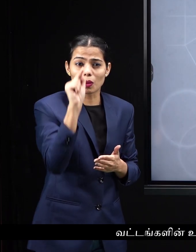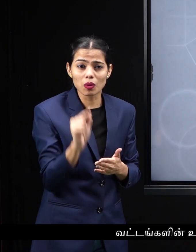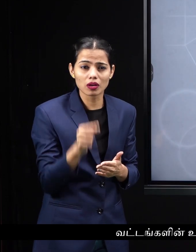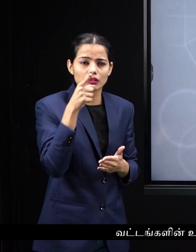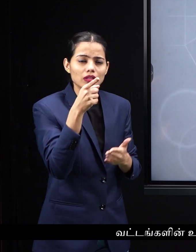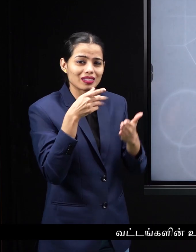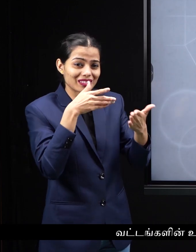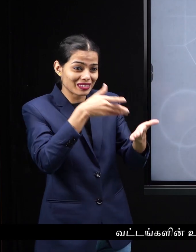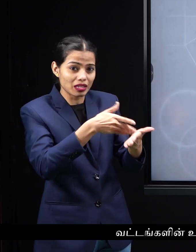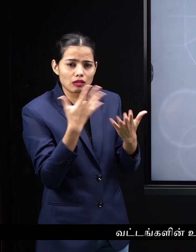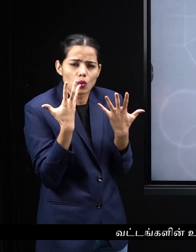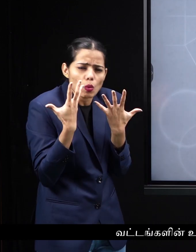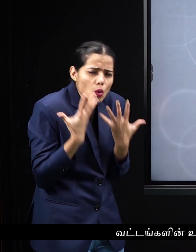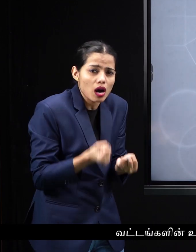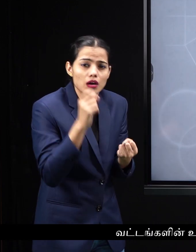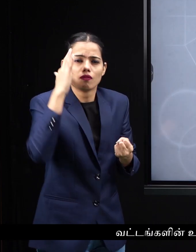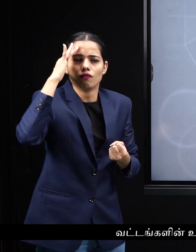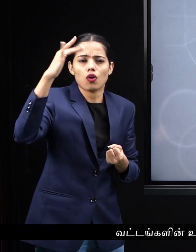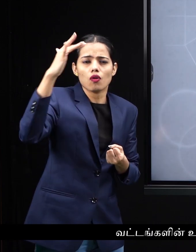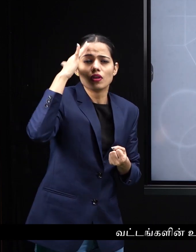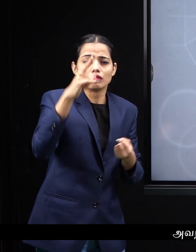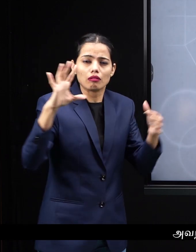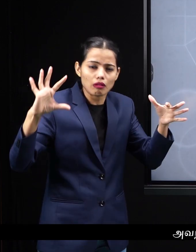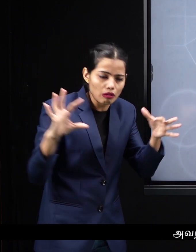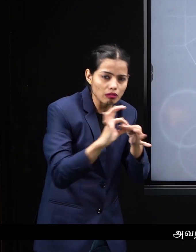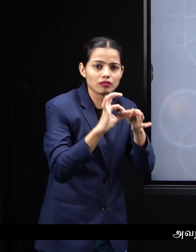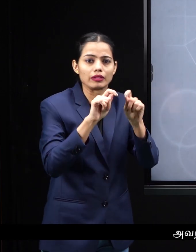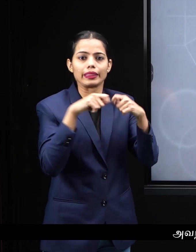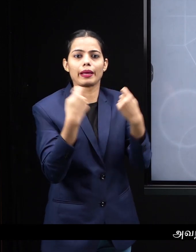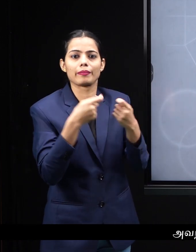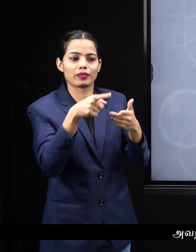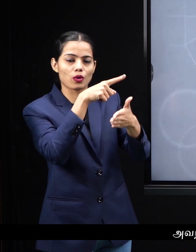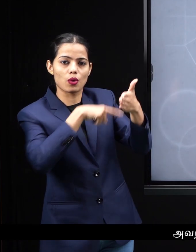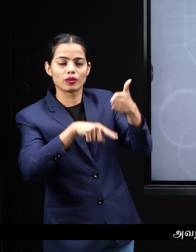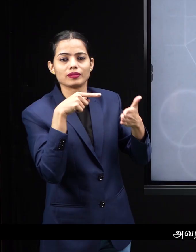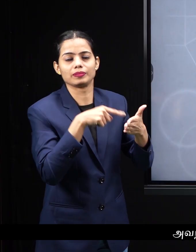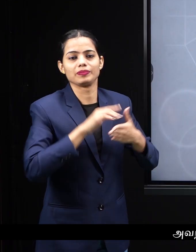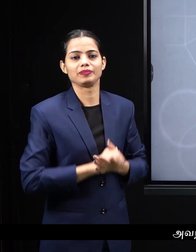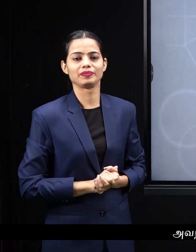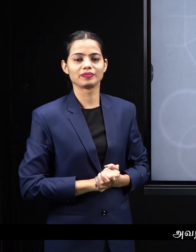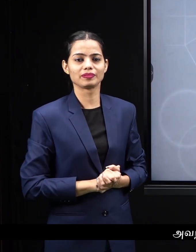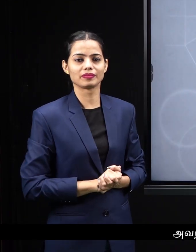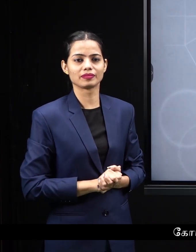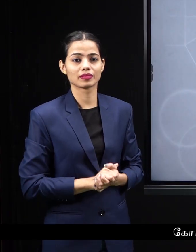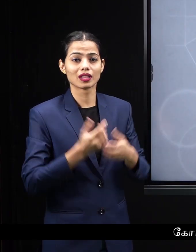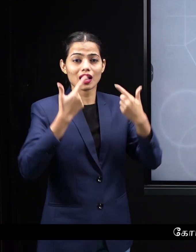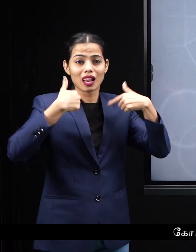வட்டம் இந்த பாடத்தில் நாம் ஆராய்வோம். வட்டங்களின் உலகம், அவற்றின் சொற்களை புரிந்து கொண்டு அவற்றுடன் தொடர்புடைய